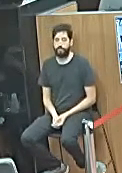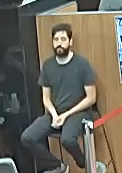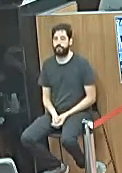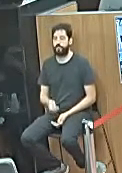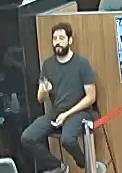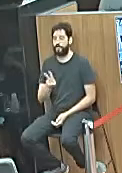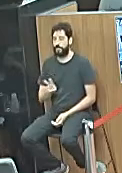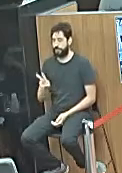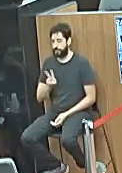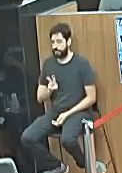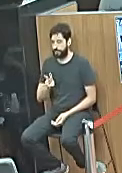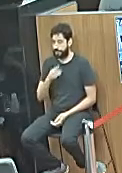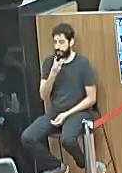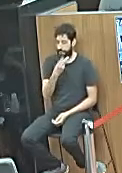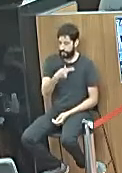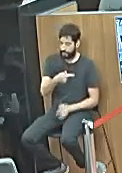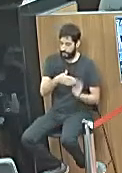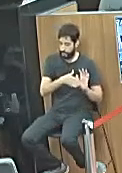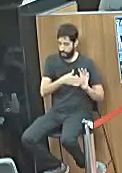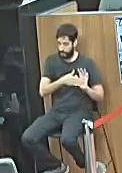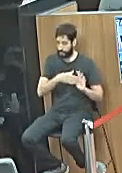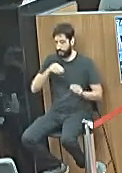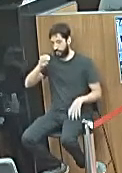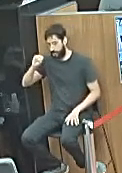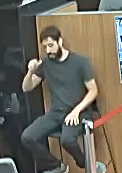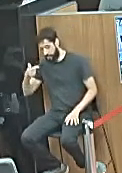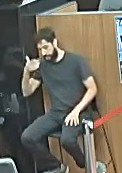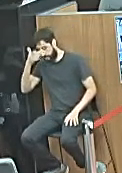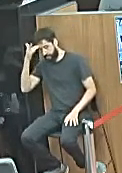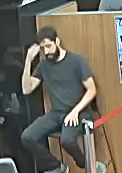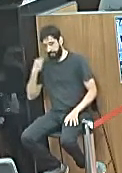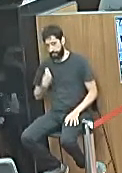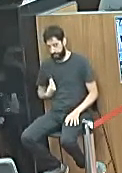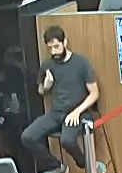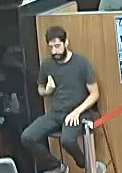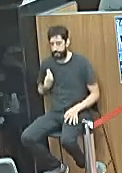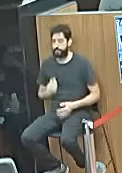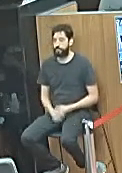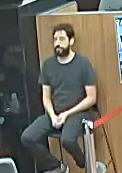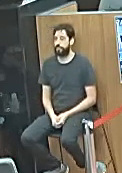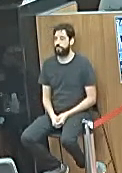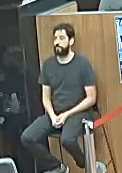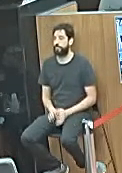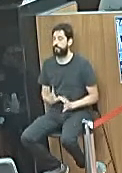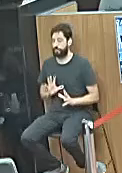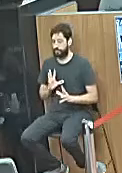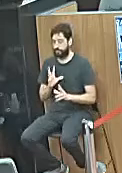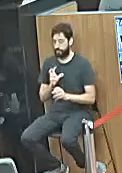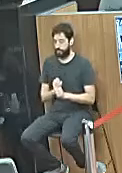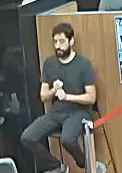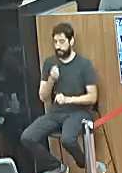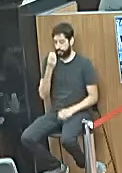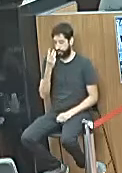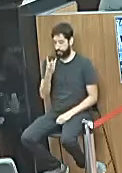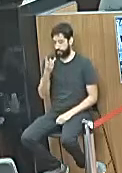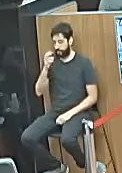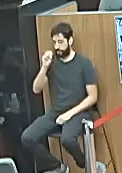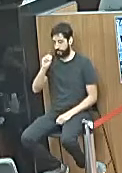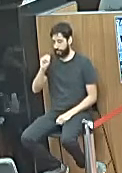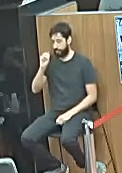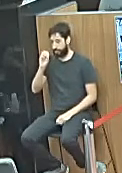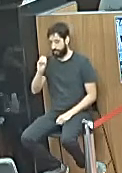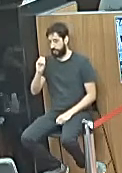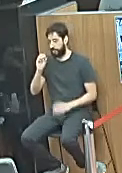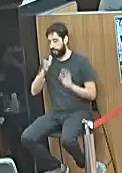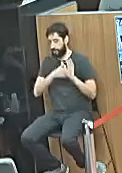varginha 37 propostas 87 pessoas participando totalizando 380